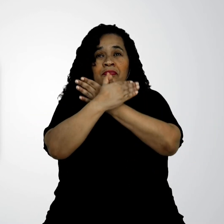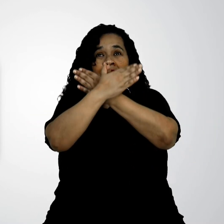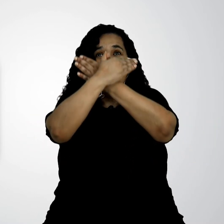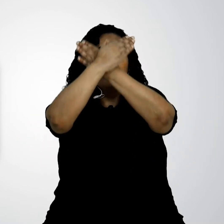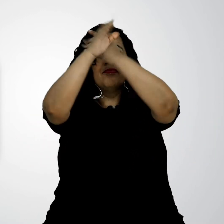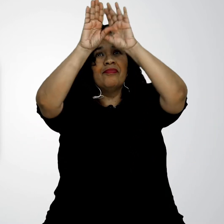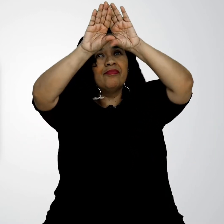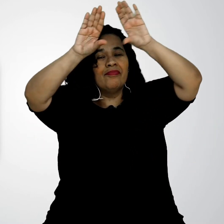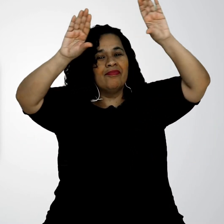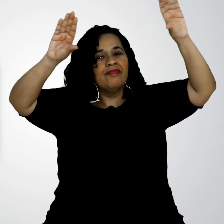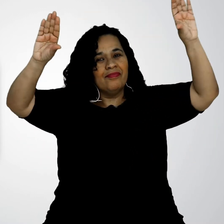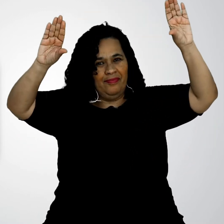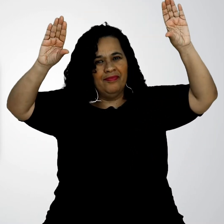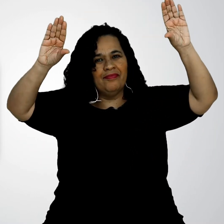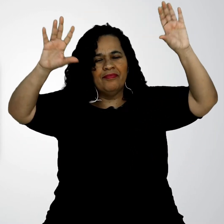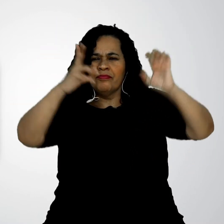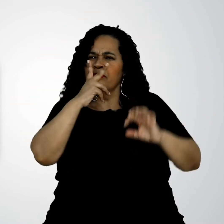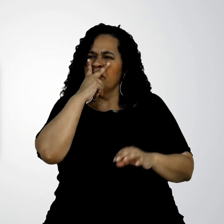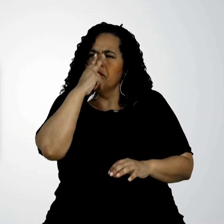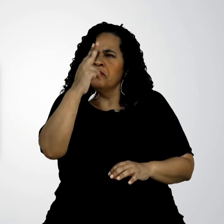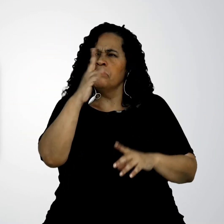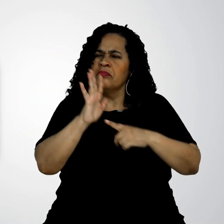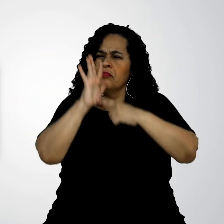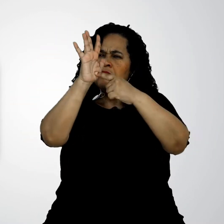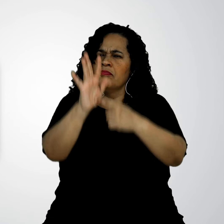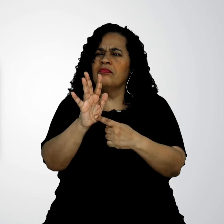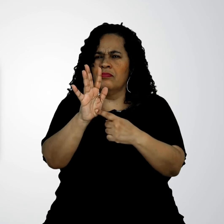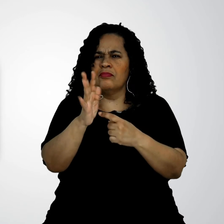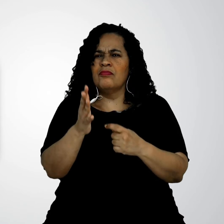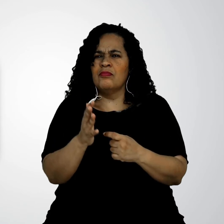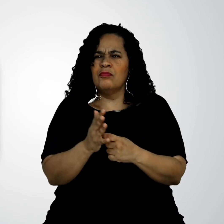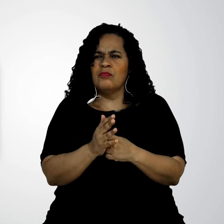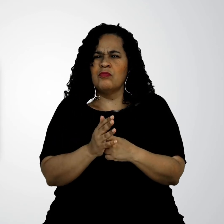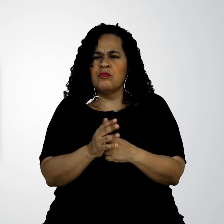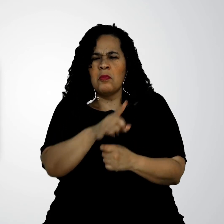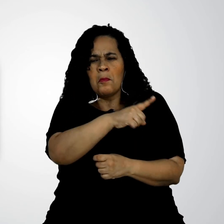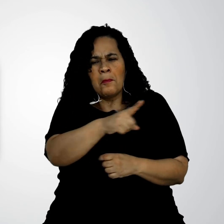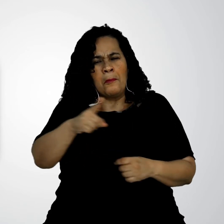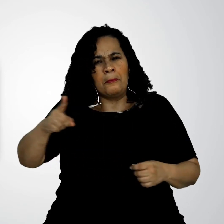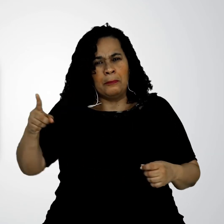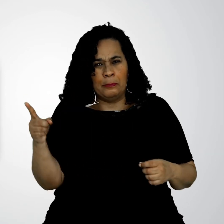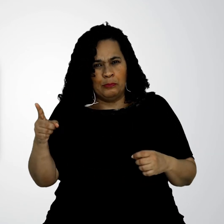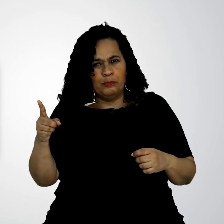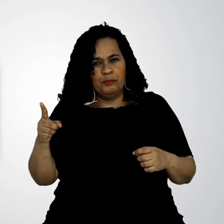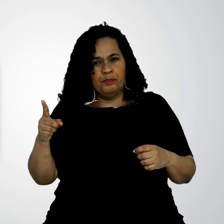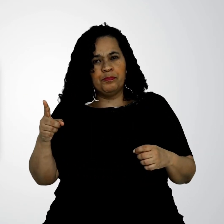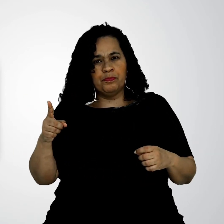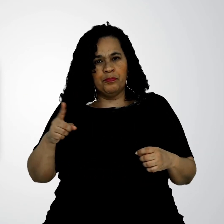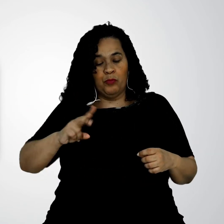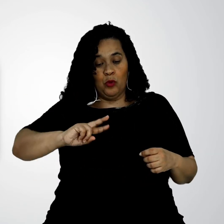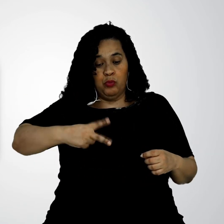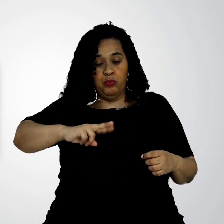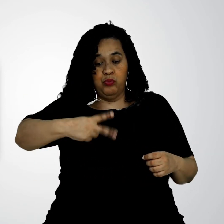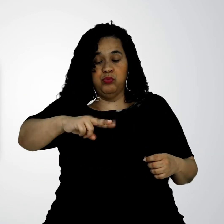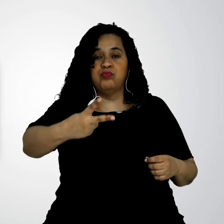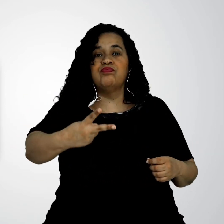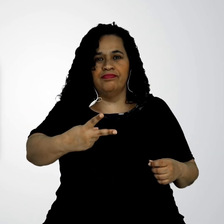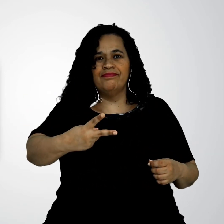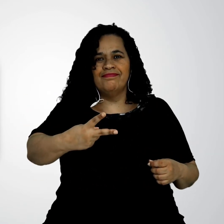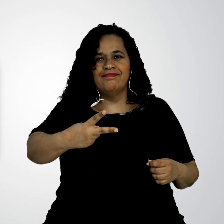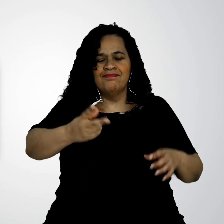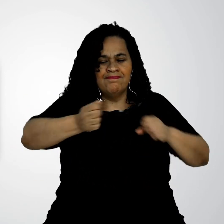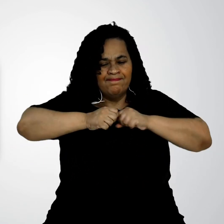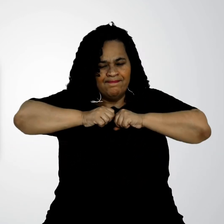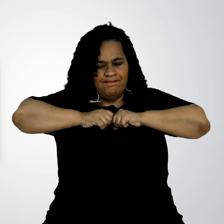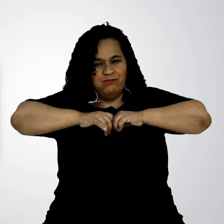movem sobre ela. Eu acho que a expressão essencial está aqui, né? Sejam férteis e multipliquem-se. Porque aqui